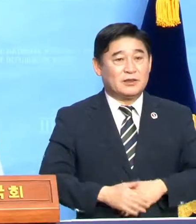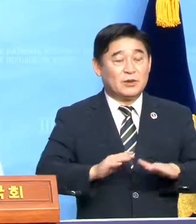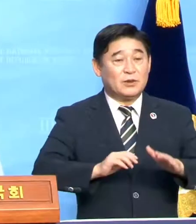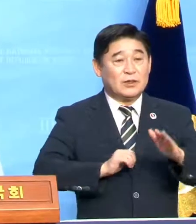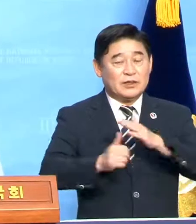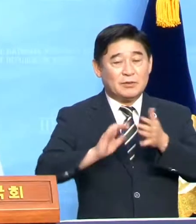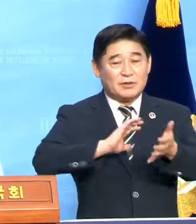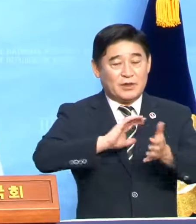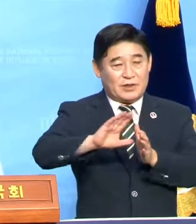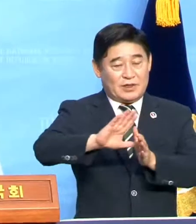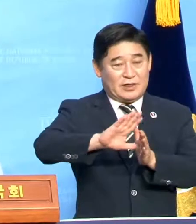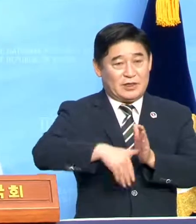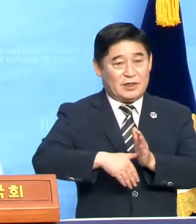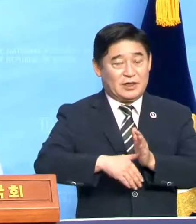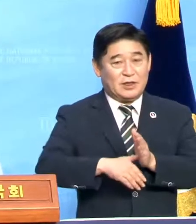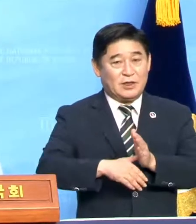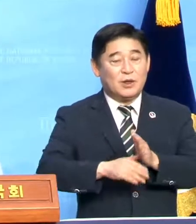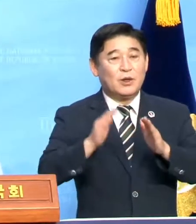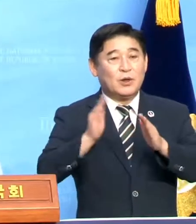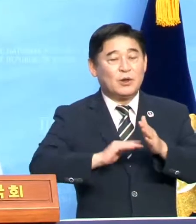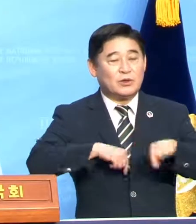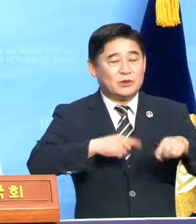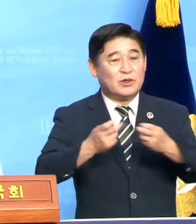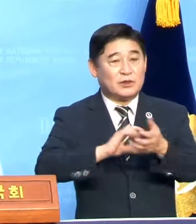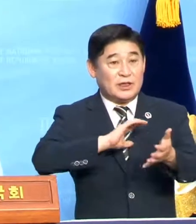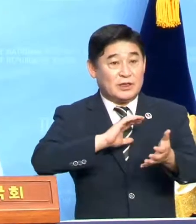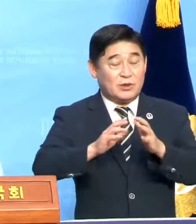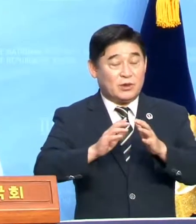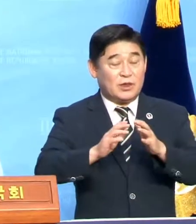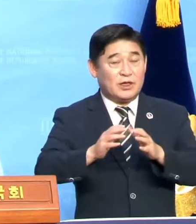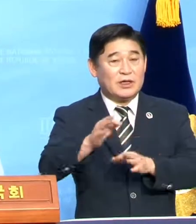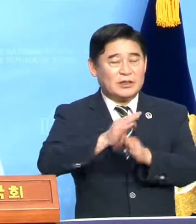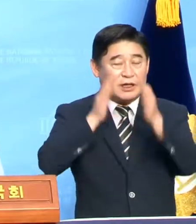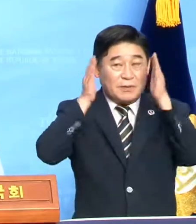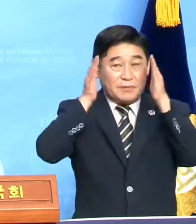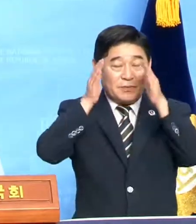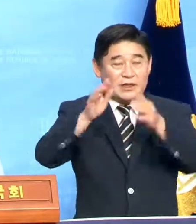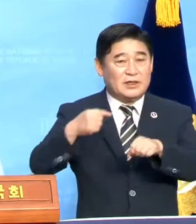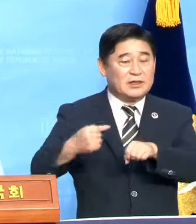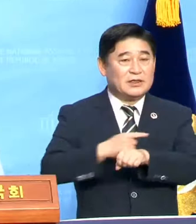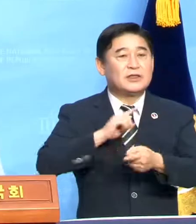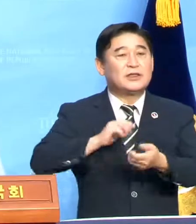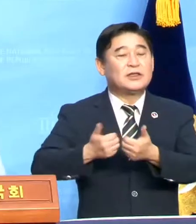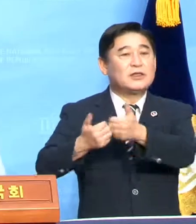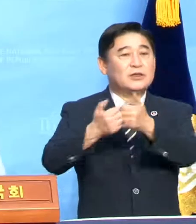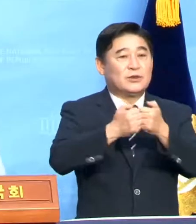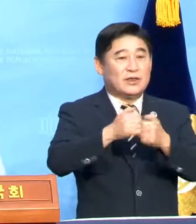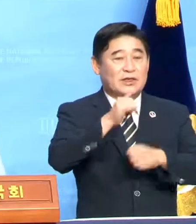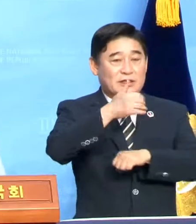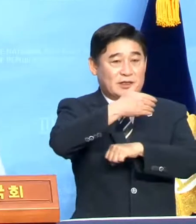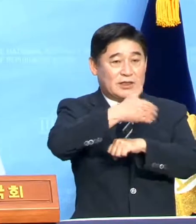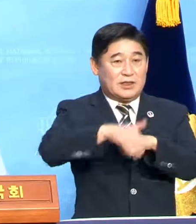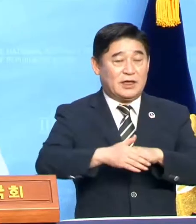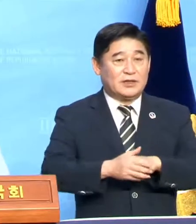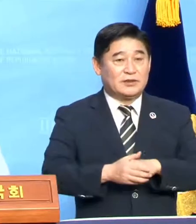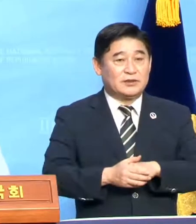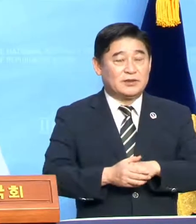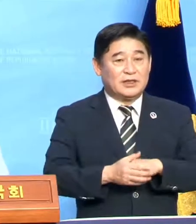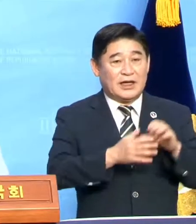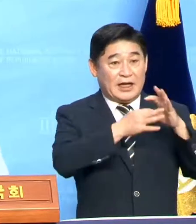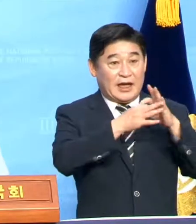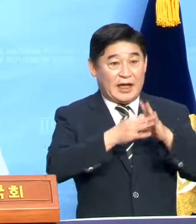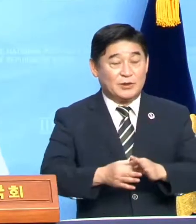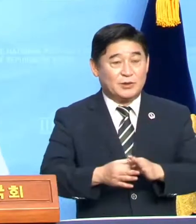대표자 외에서는 공동 정책토론회 와 악마 사업 방안 등을 논의할 예정입니다 앞으로 이어나갈